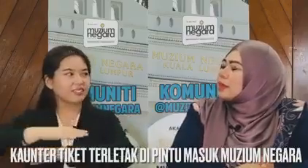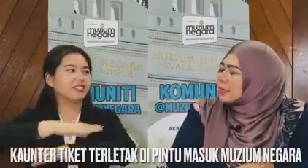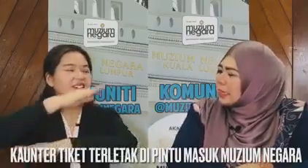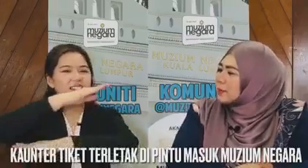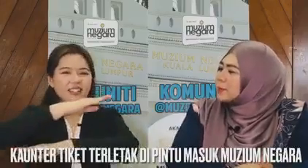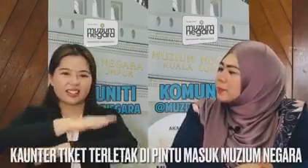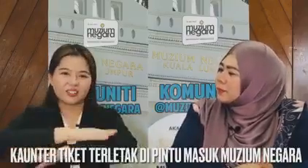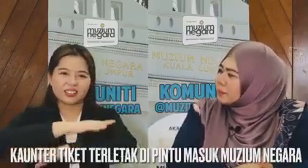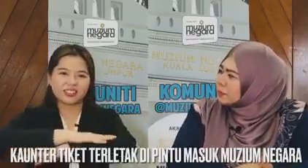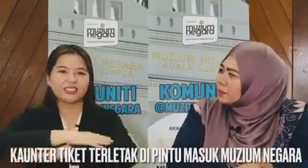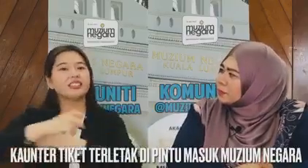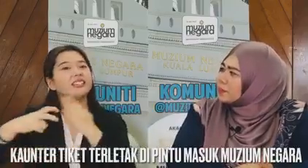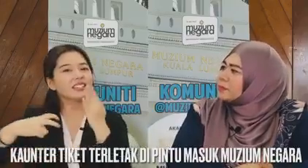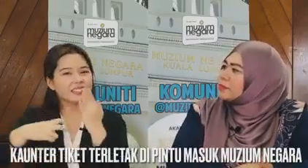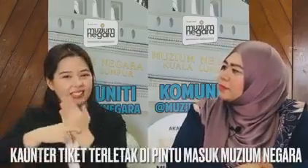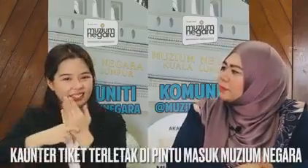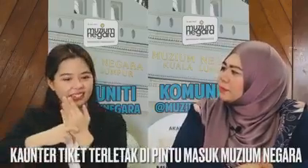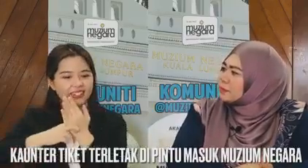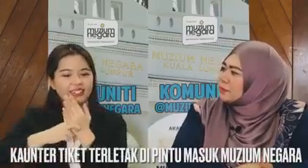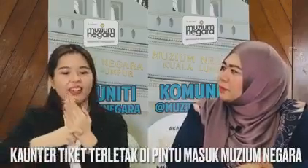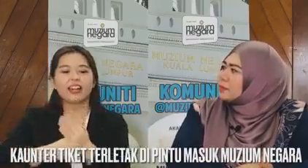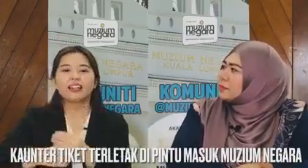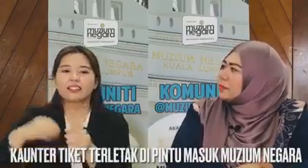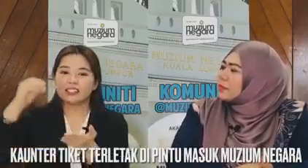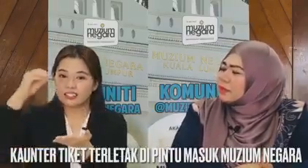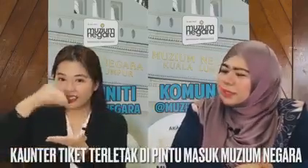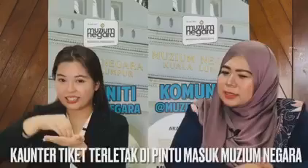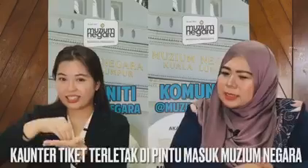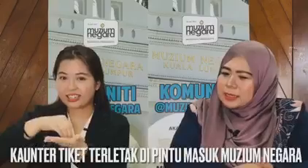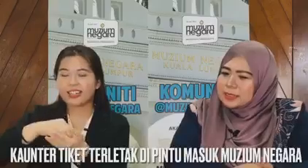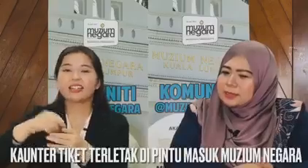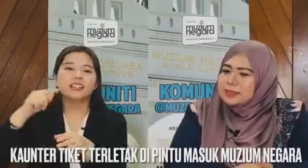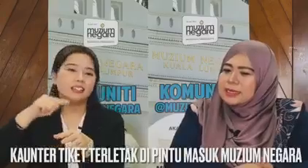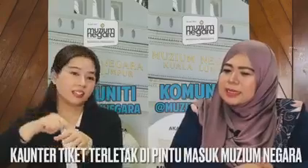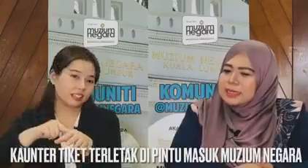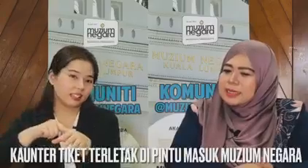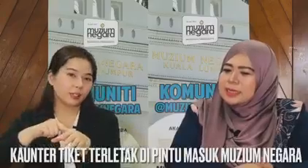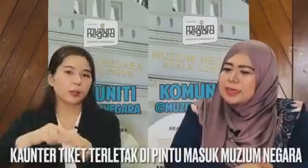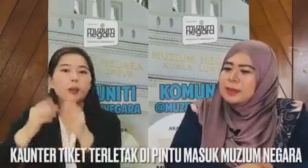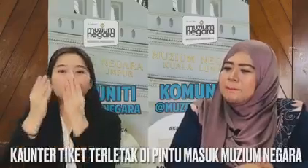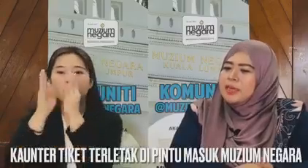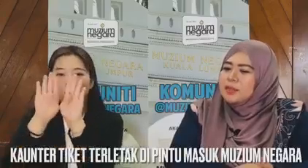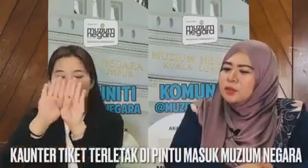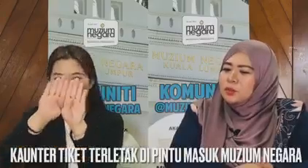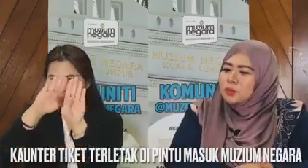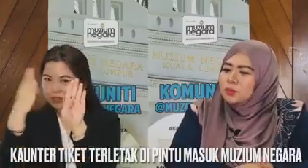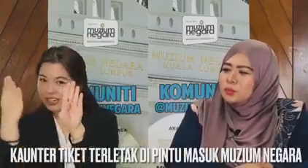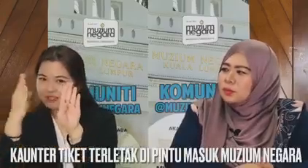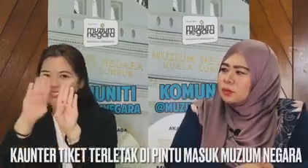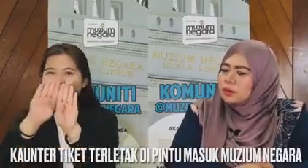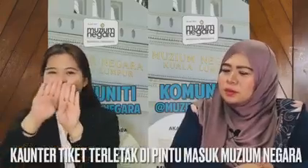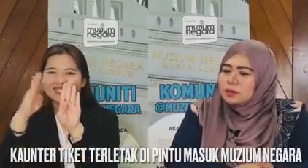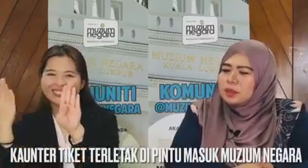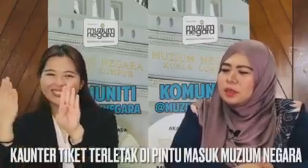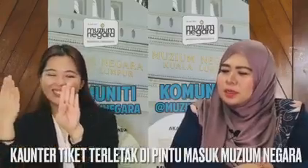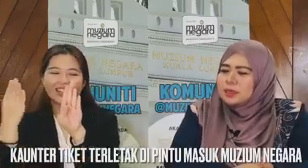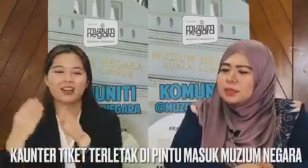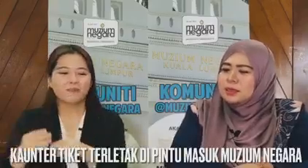Okay, counter tiket terletak di pintu. Buka pintu.